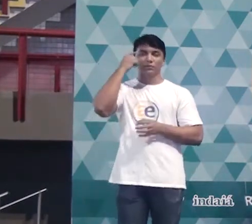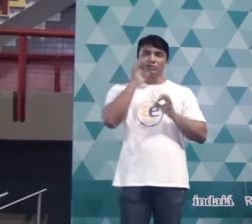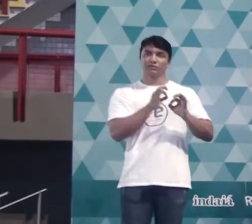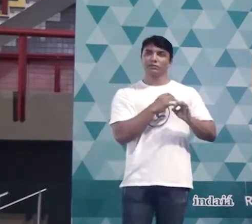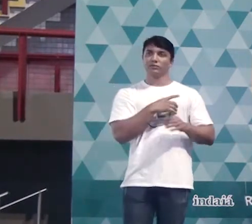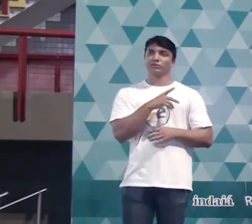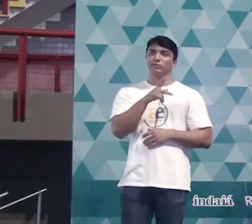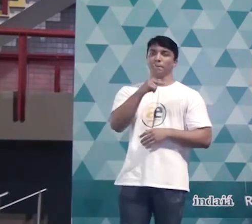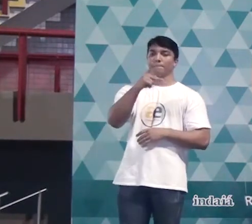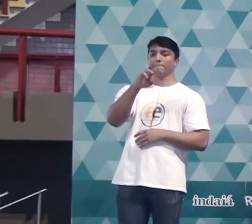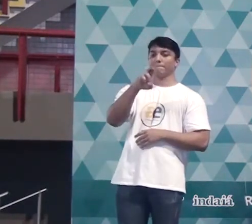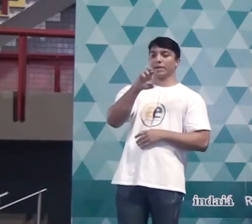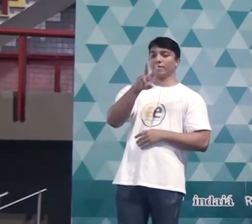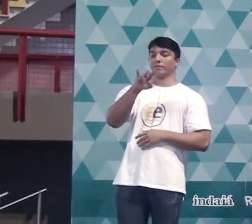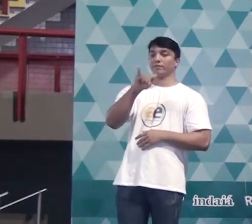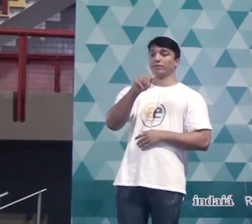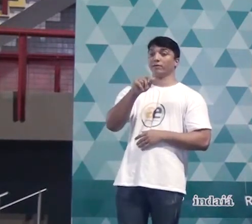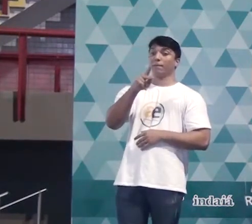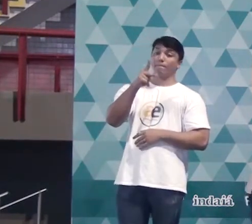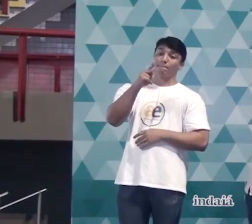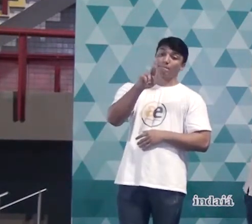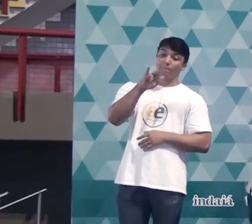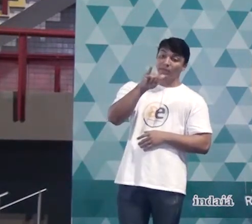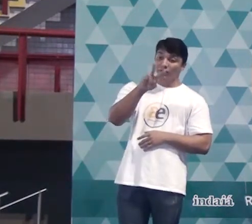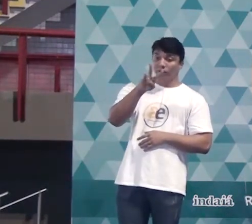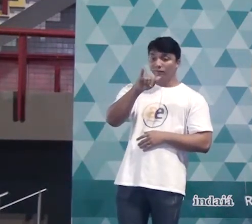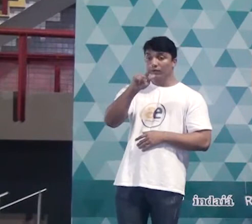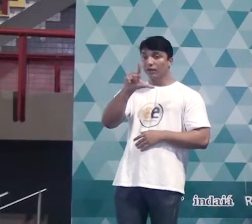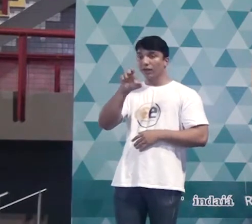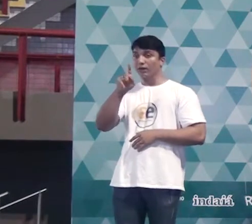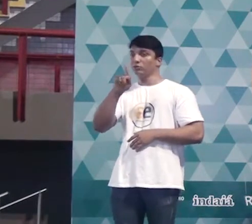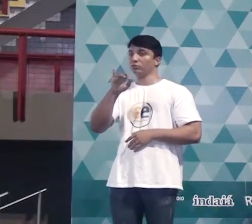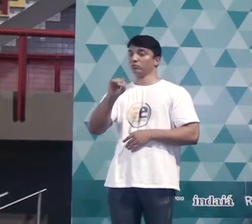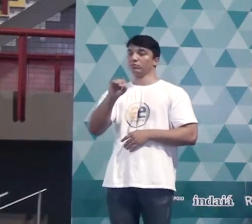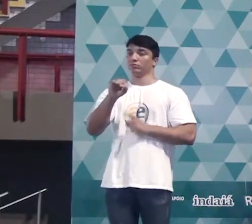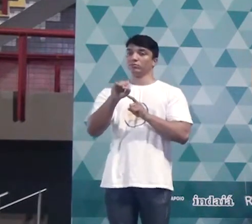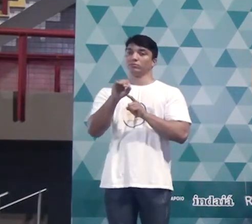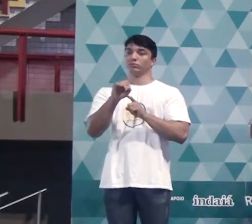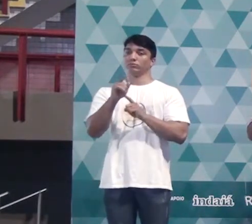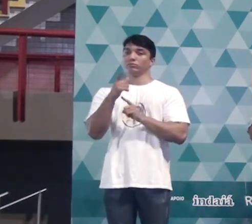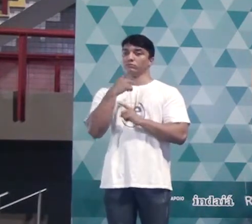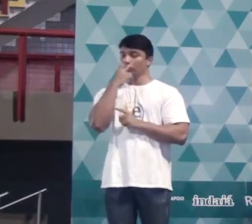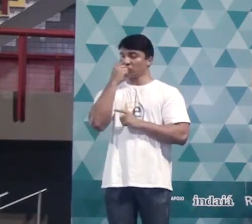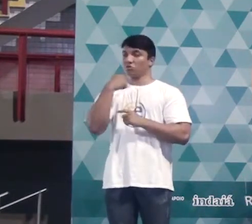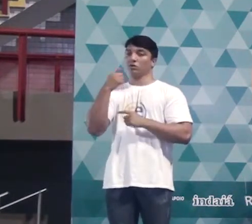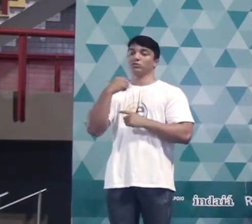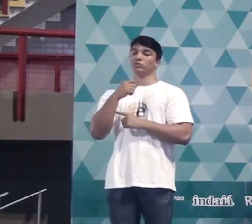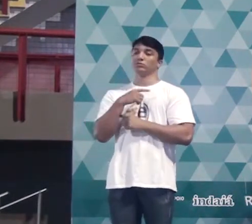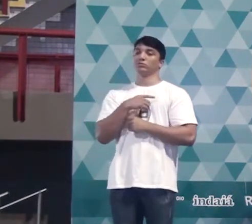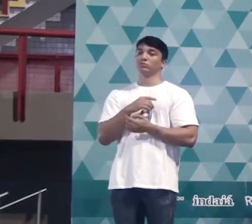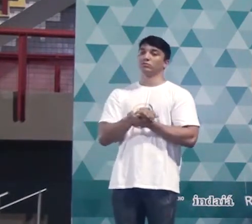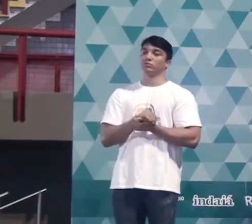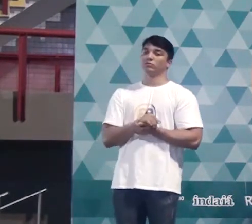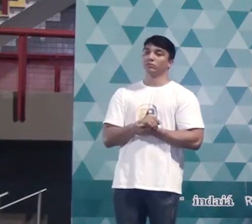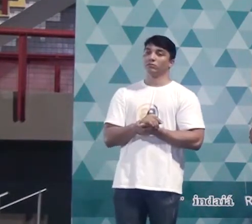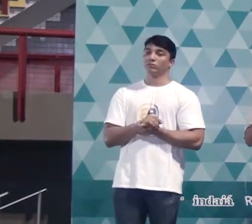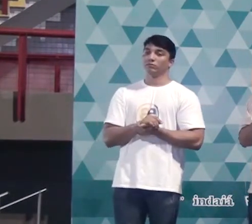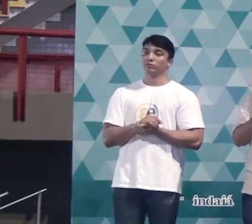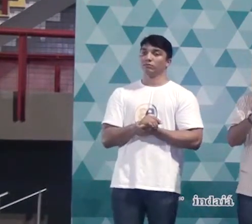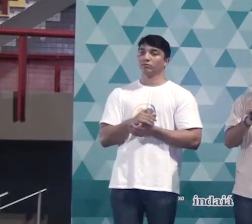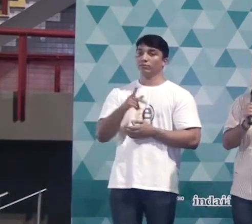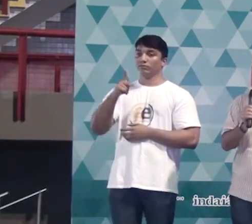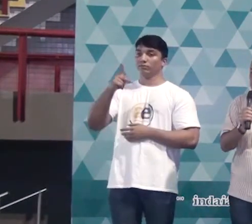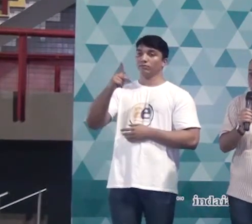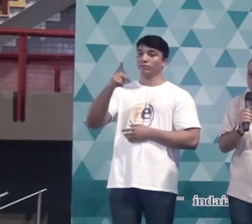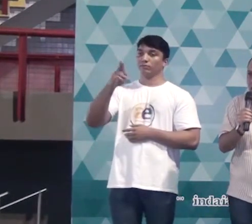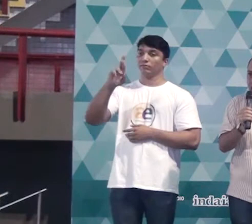é privilégio de professor de português. Não é privilégio, é privilégio. Fica só corrigindo a gente. Isso é próprio de professor de português. Próprio